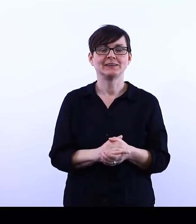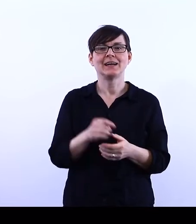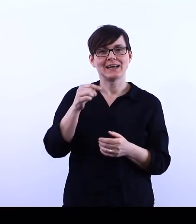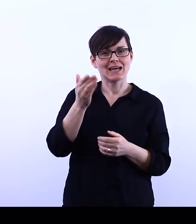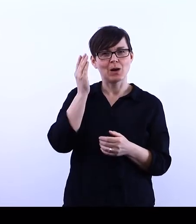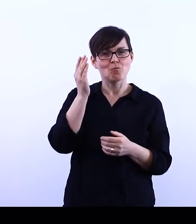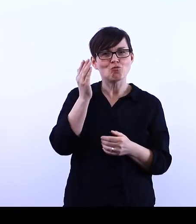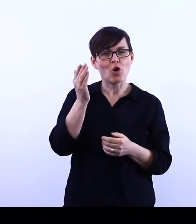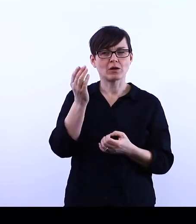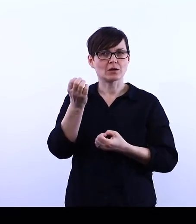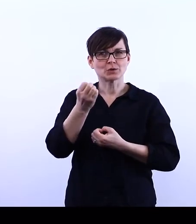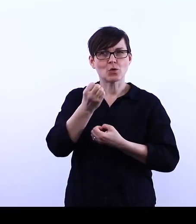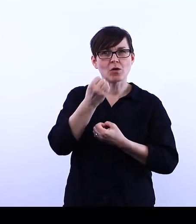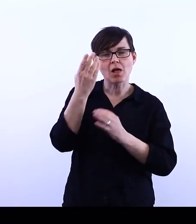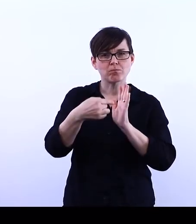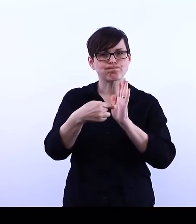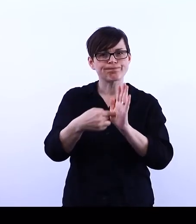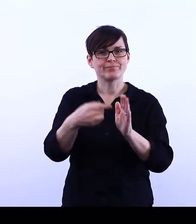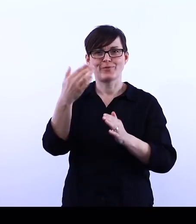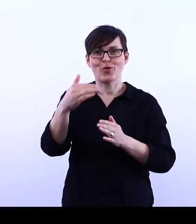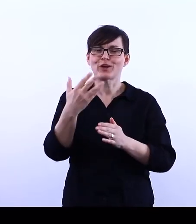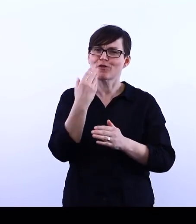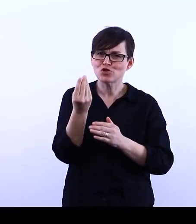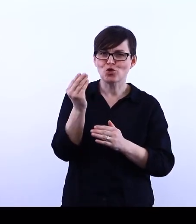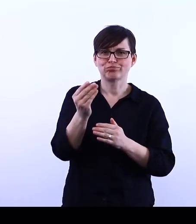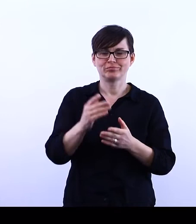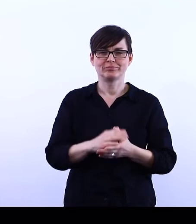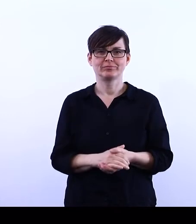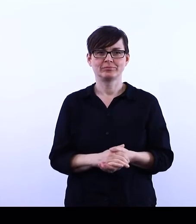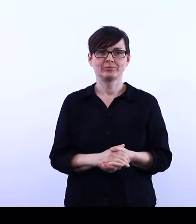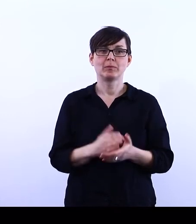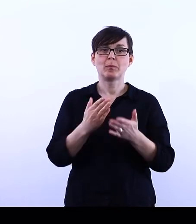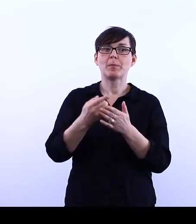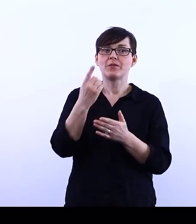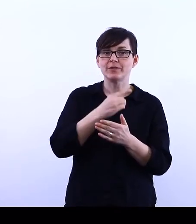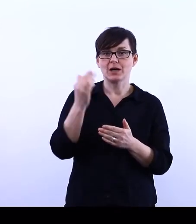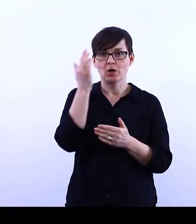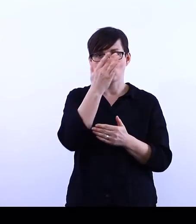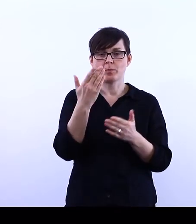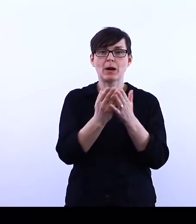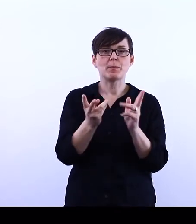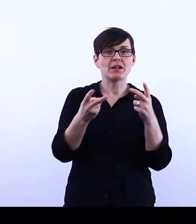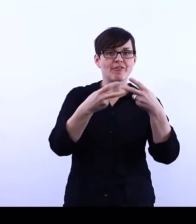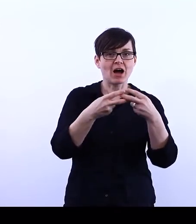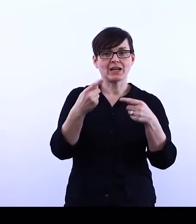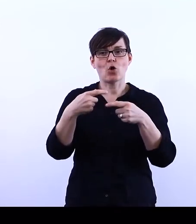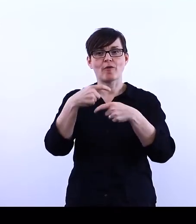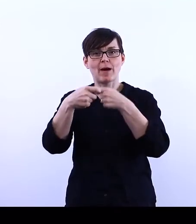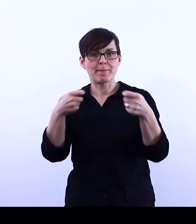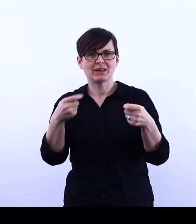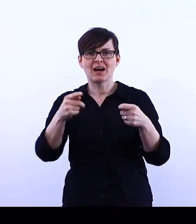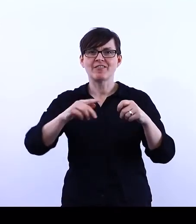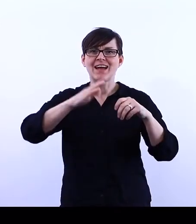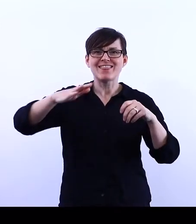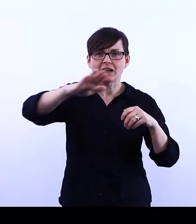noch nicht ganz deutlich oder klar geworden ist. Wir sprechen ja auch davon, wie können besonders Vereine und Verbände in ländlichen Regionen